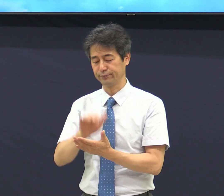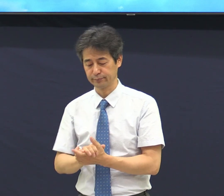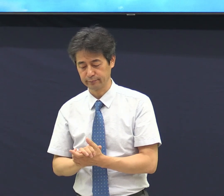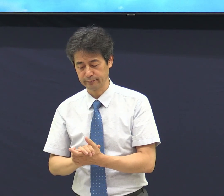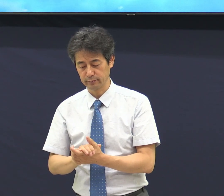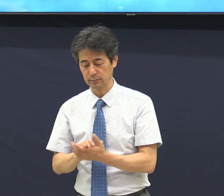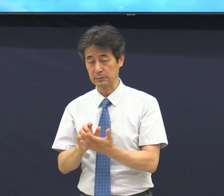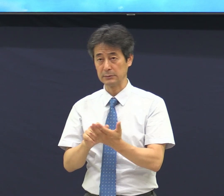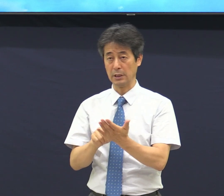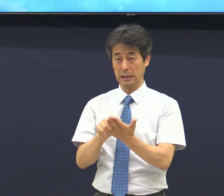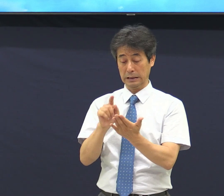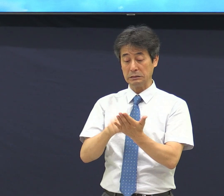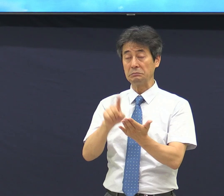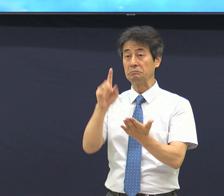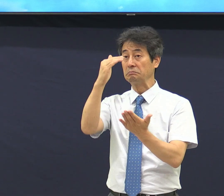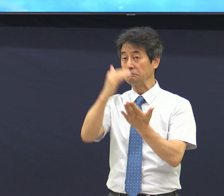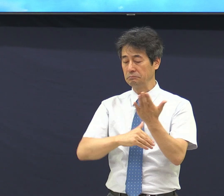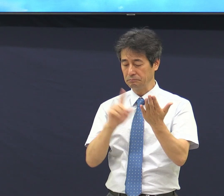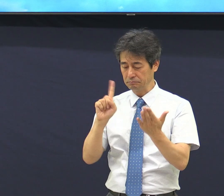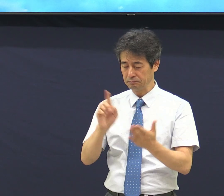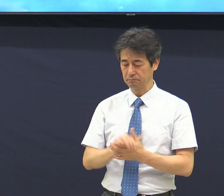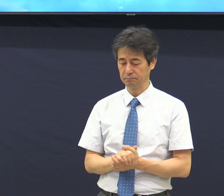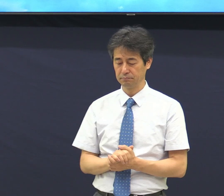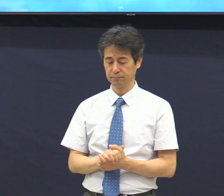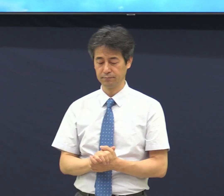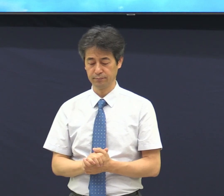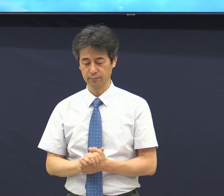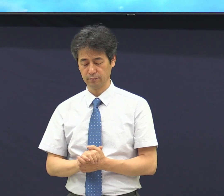장로교단의 책이 있습니다. 그 내용을 보면